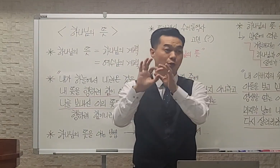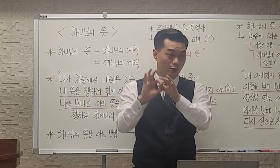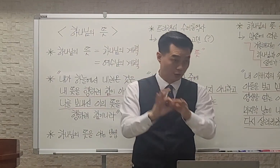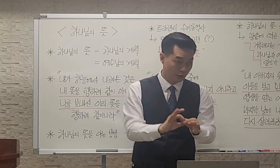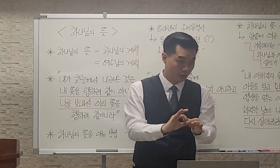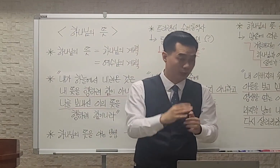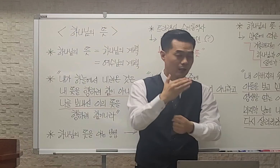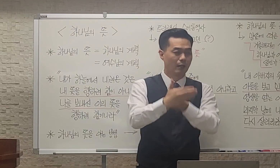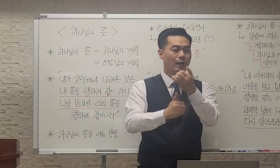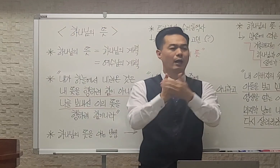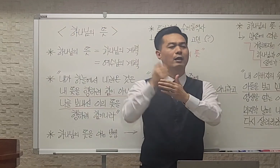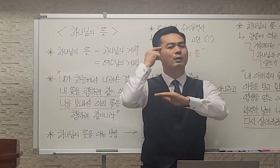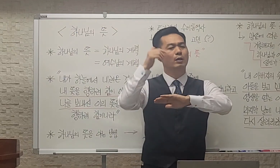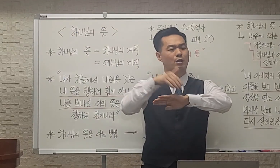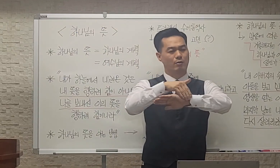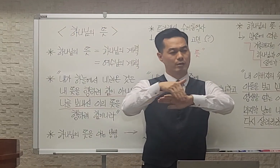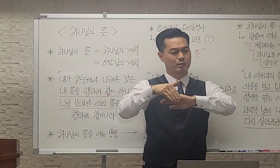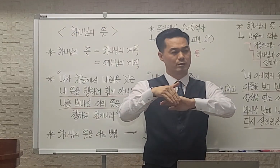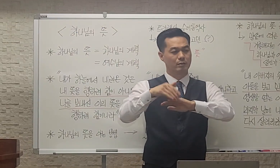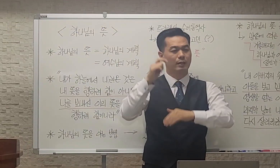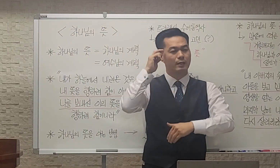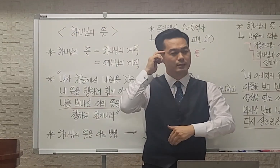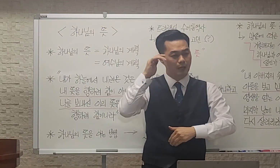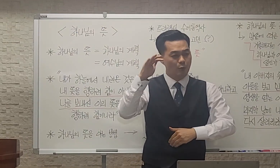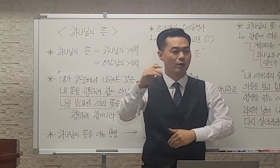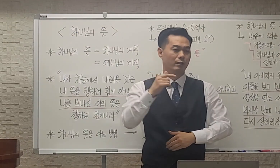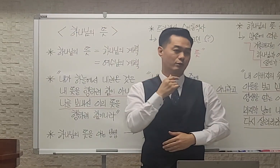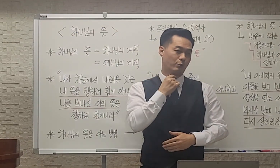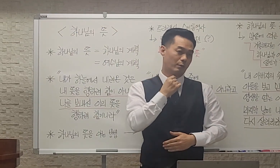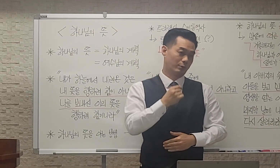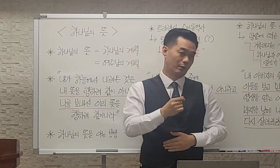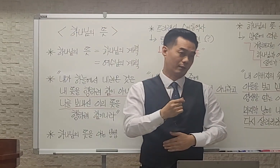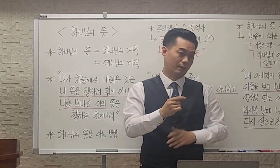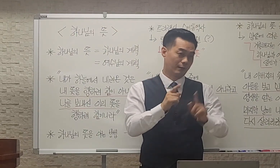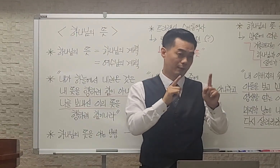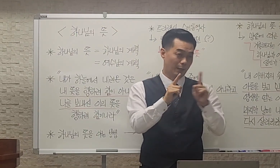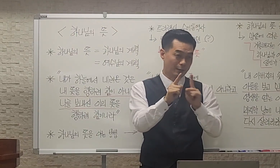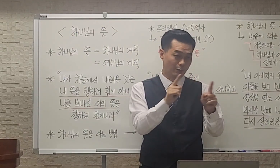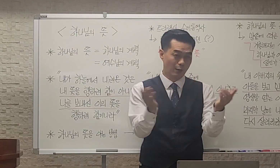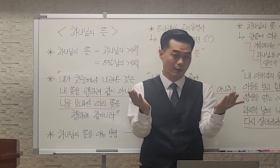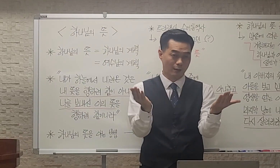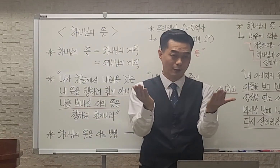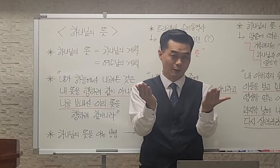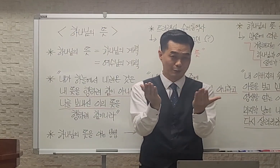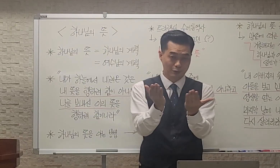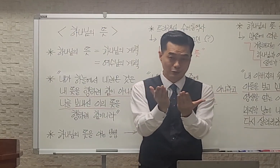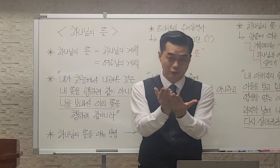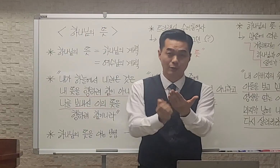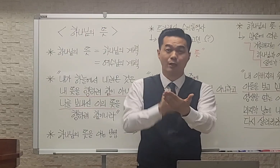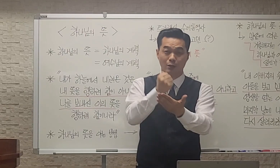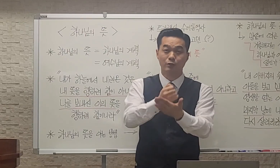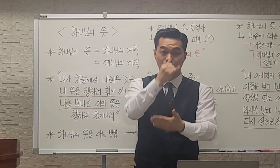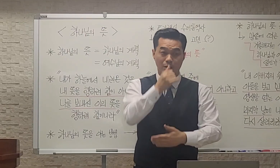살면서 하나님의 계획을 사모하기를 소망합니다. 말씀에 비춘 결정이 있기를